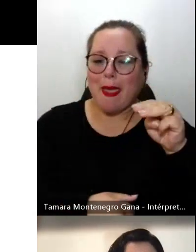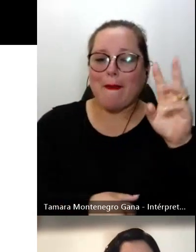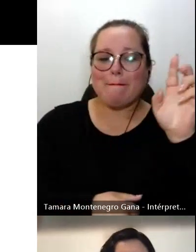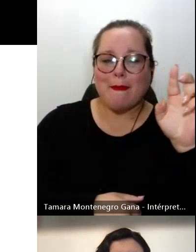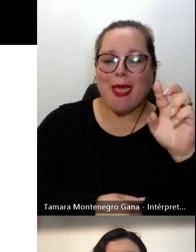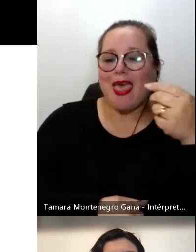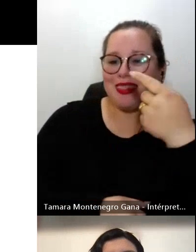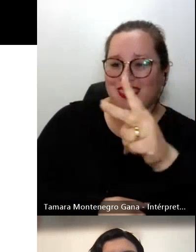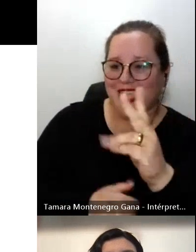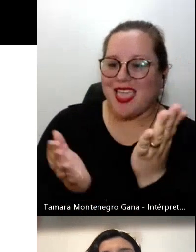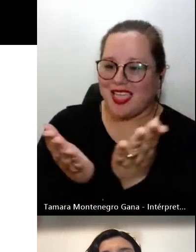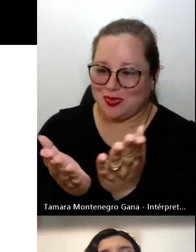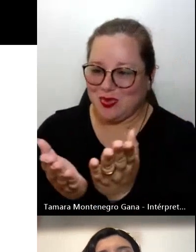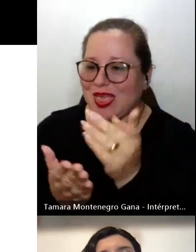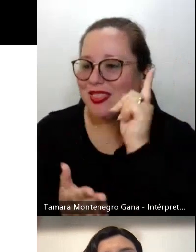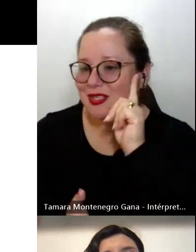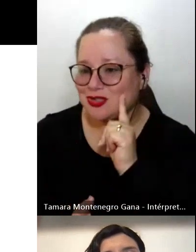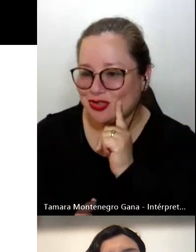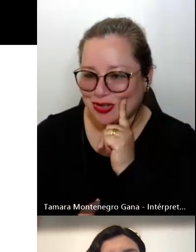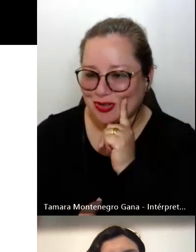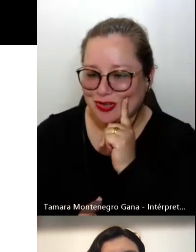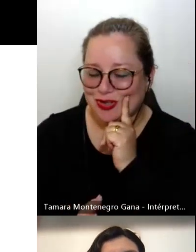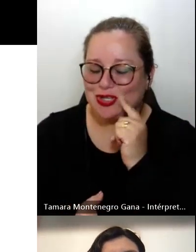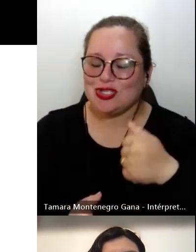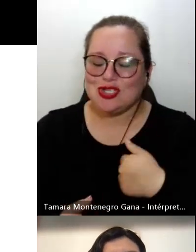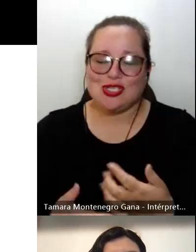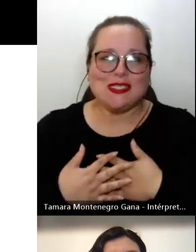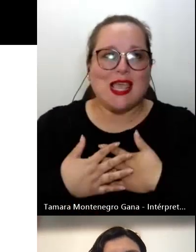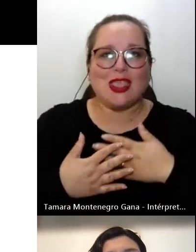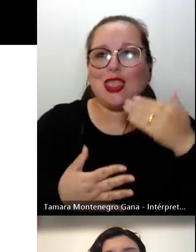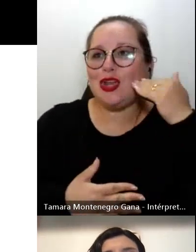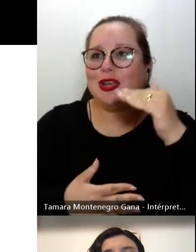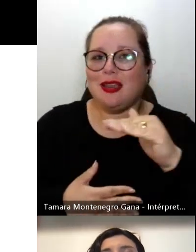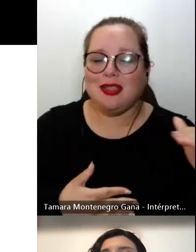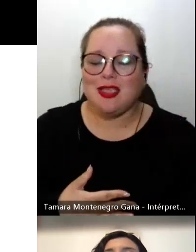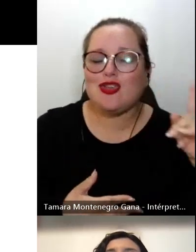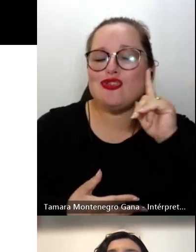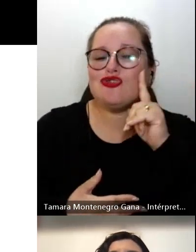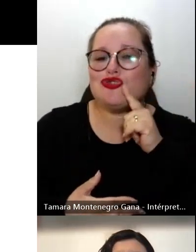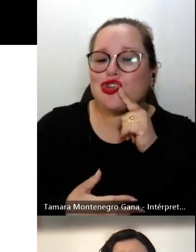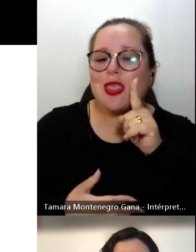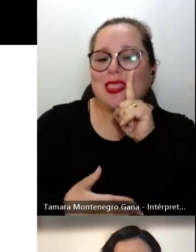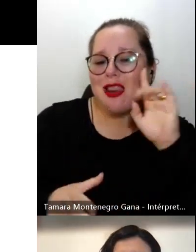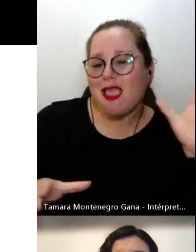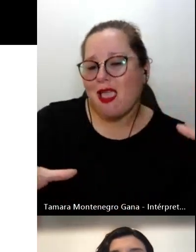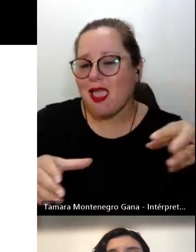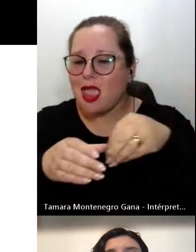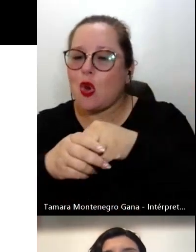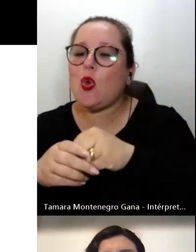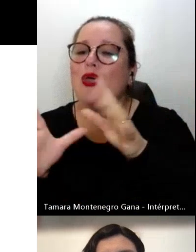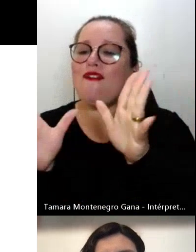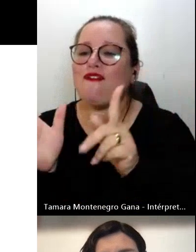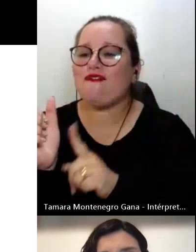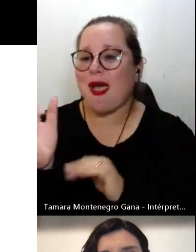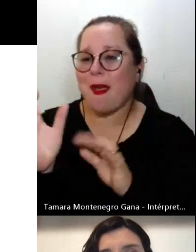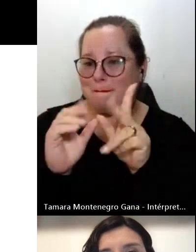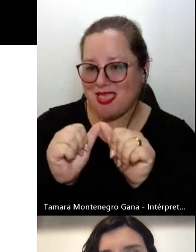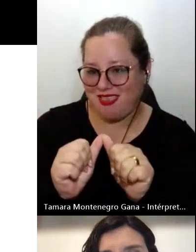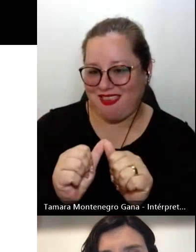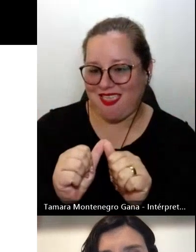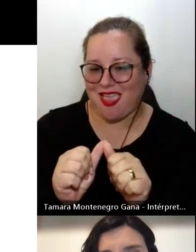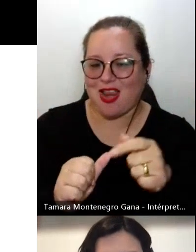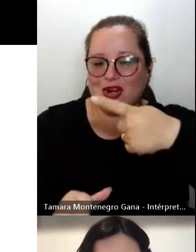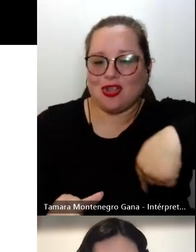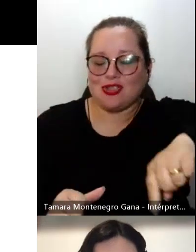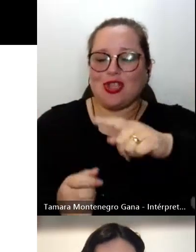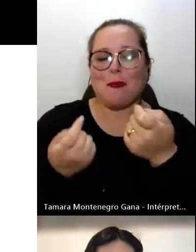los estudiantes. Siento que los niños sordos están incluidos aquí en una familia. Somos como una